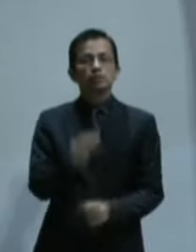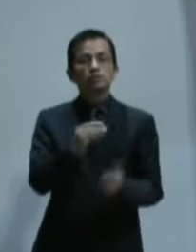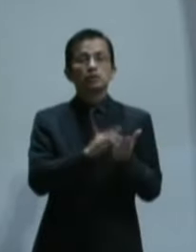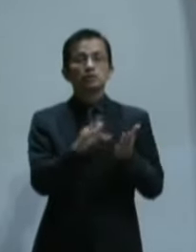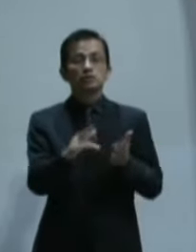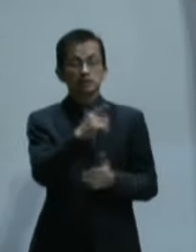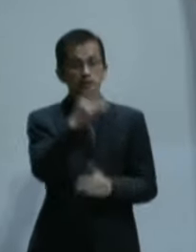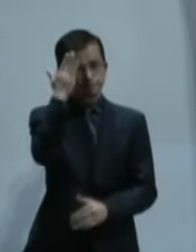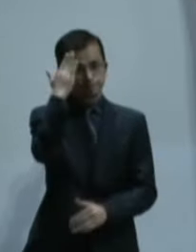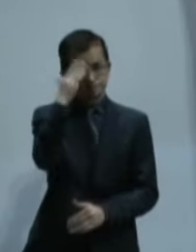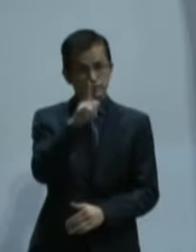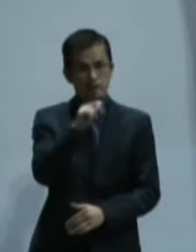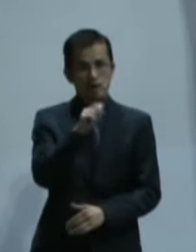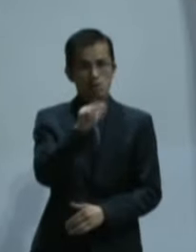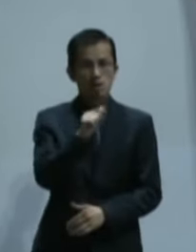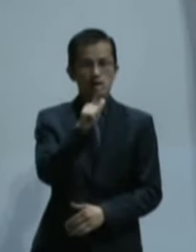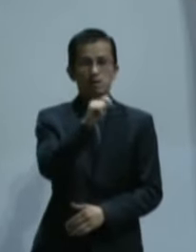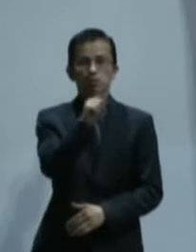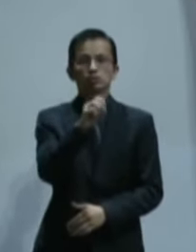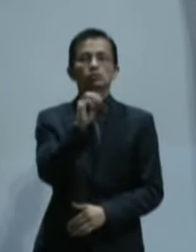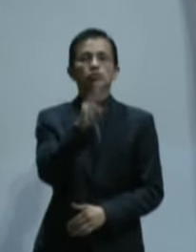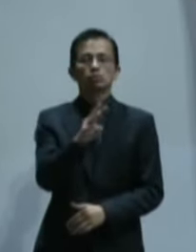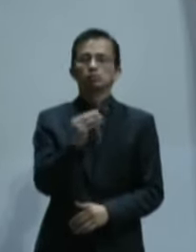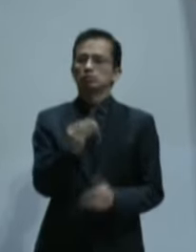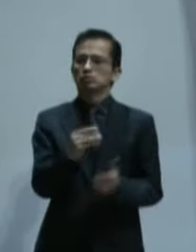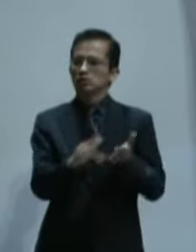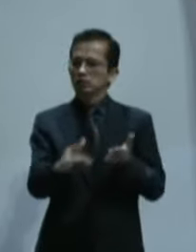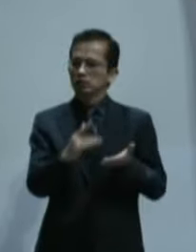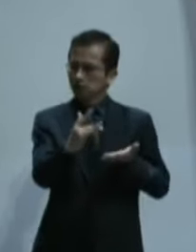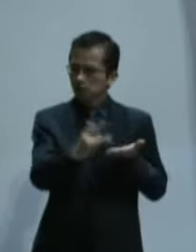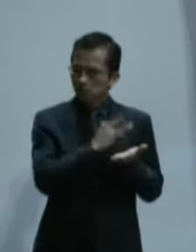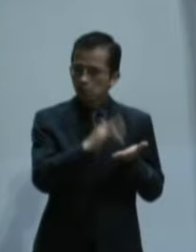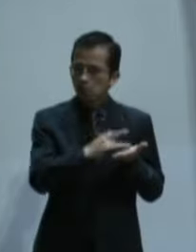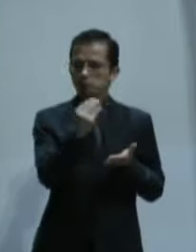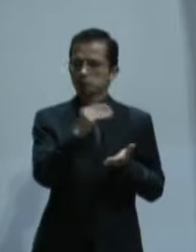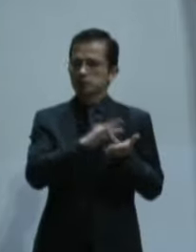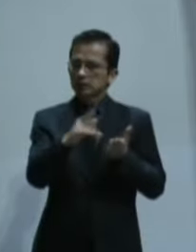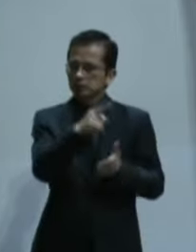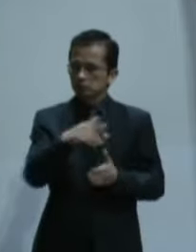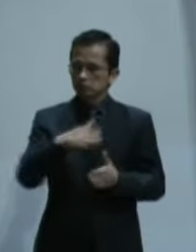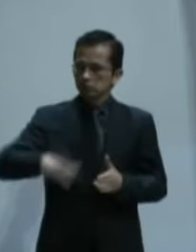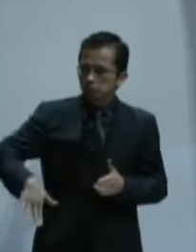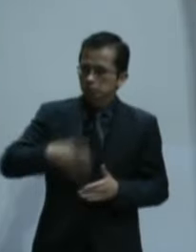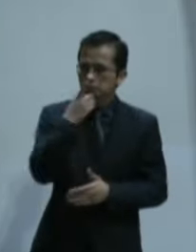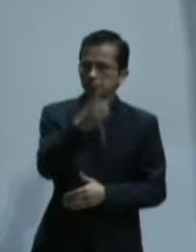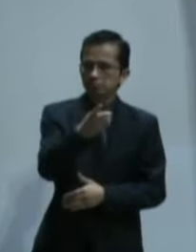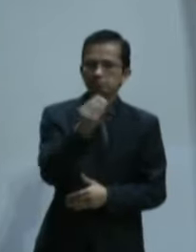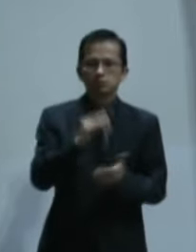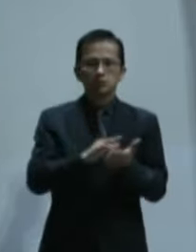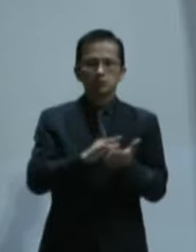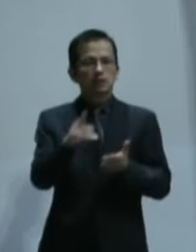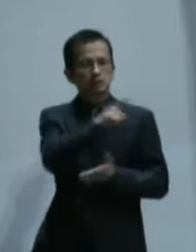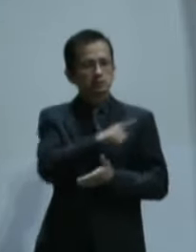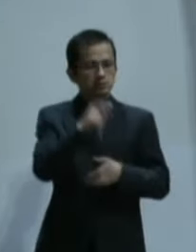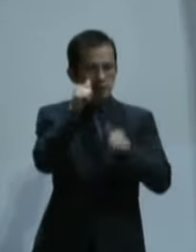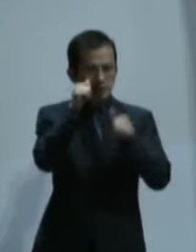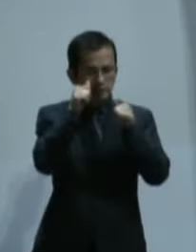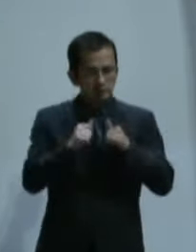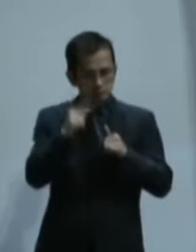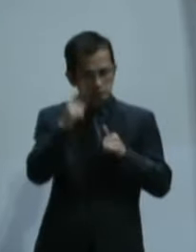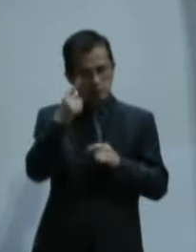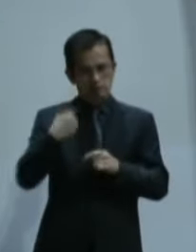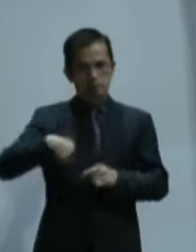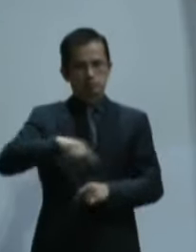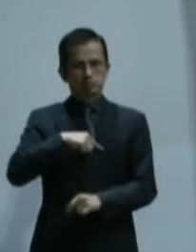Laura lutou Gracias por el apoyo Gracias por tus palabras Gracias de verdad por todas las atenciones que hemos